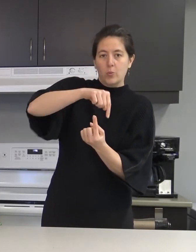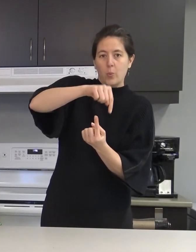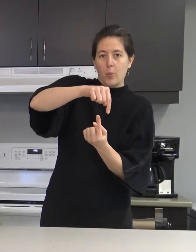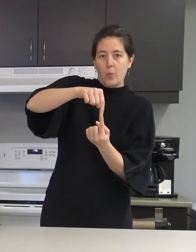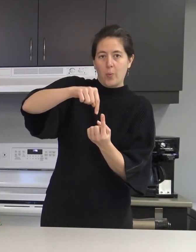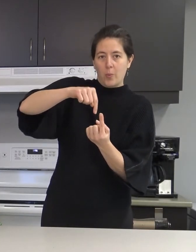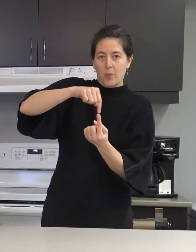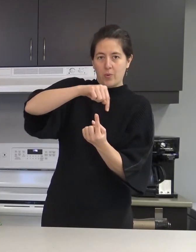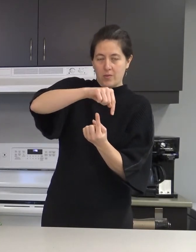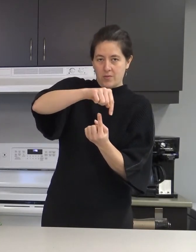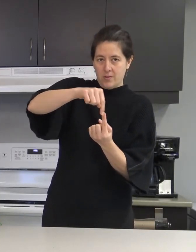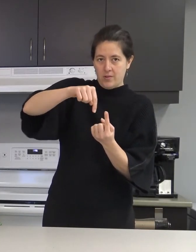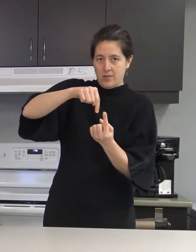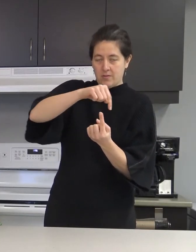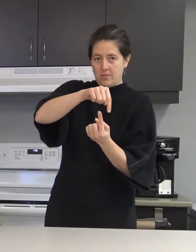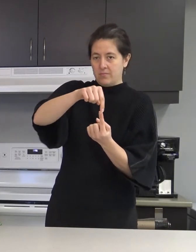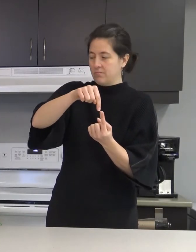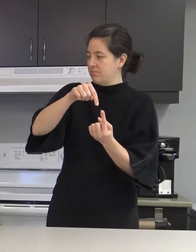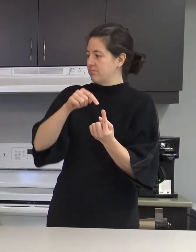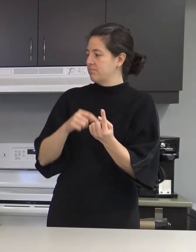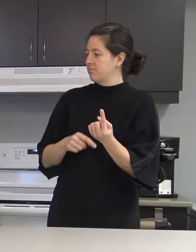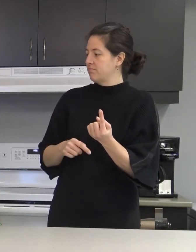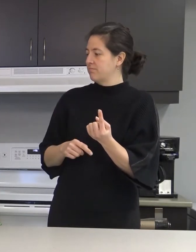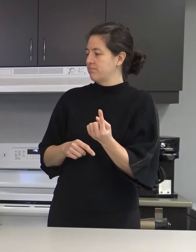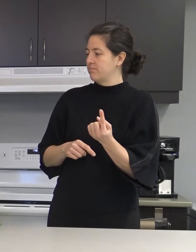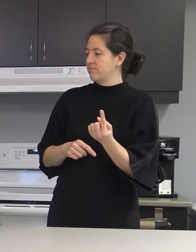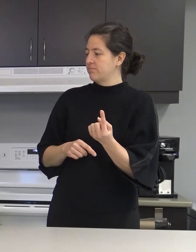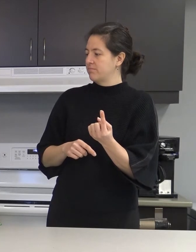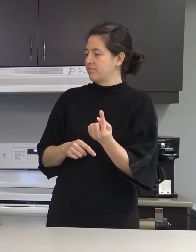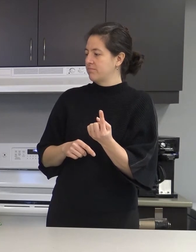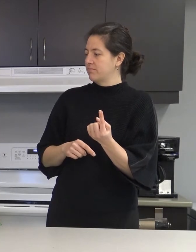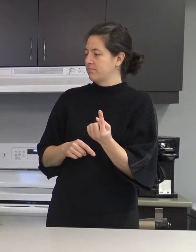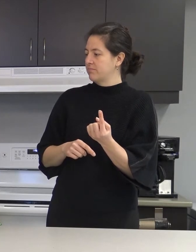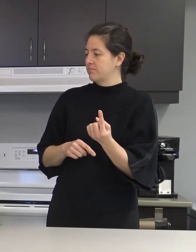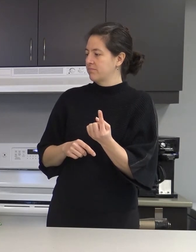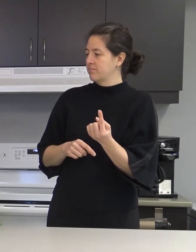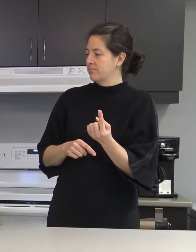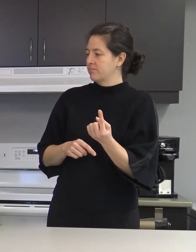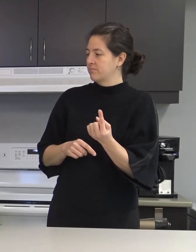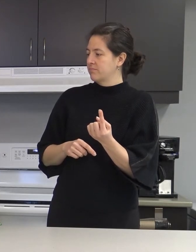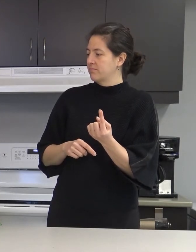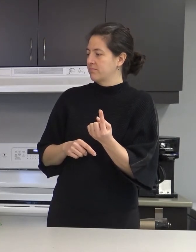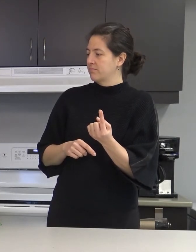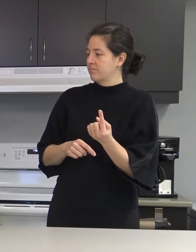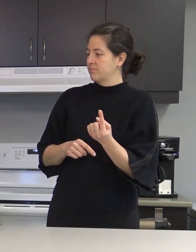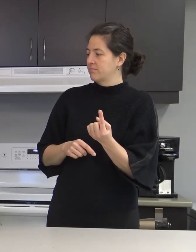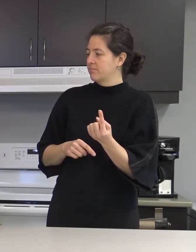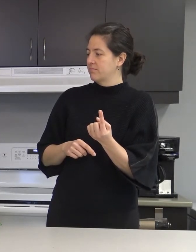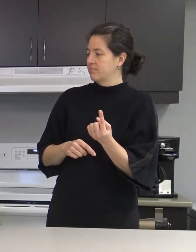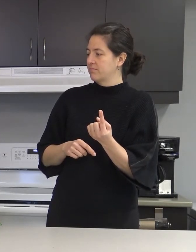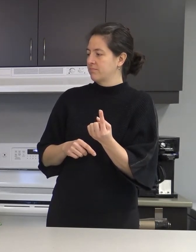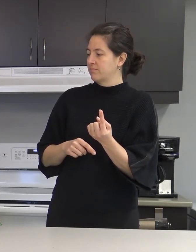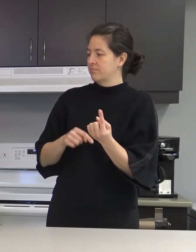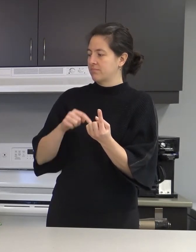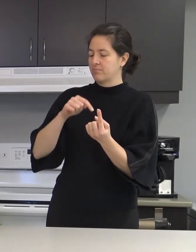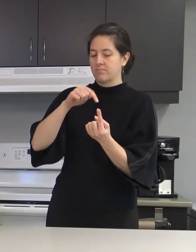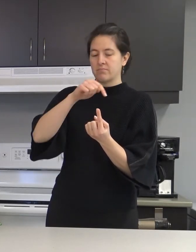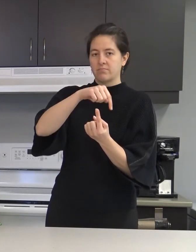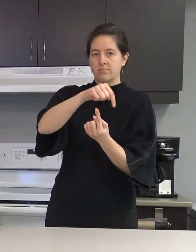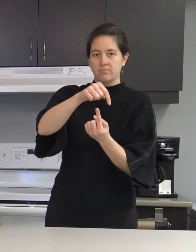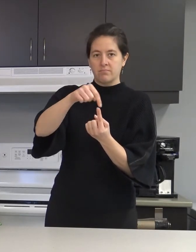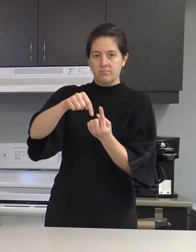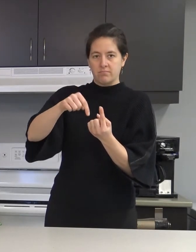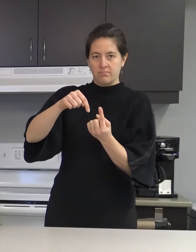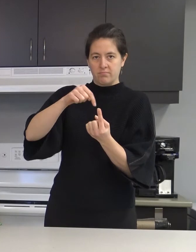du petit plant. Puis, je rentre la terre au pourtour du plant, comme